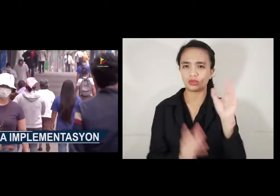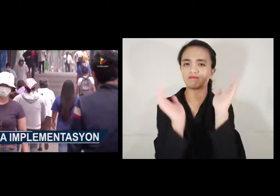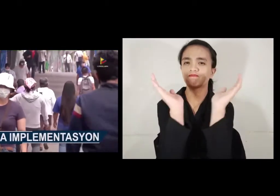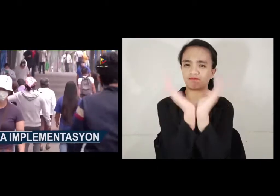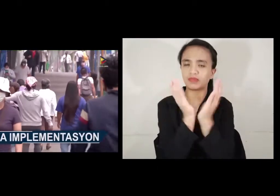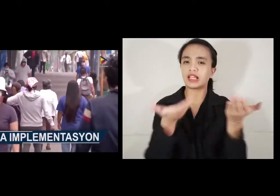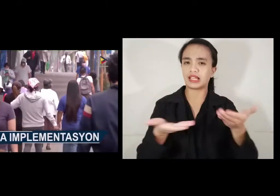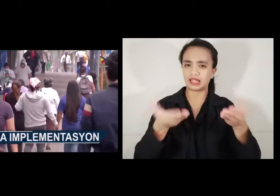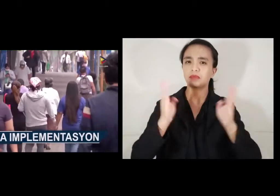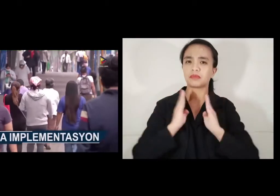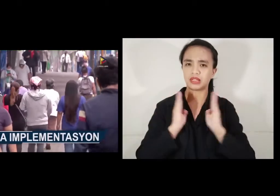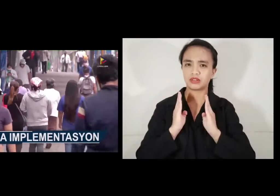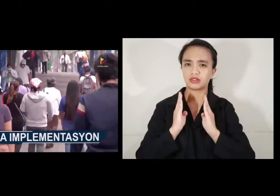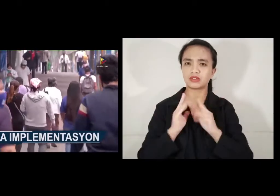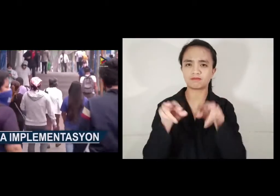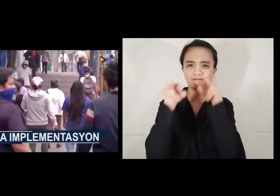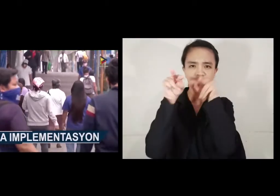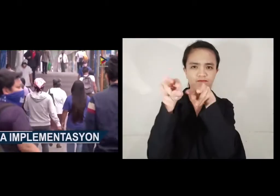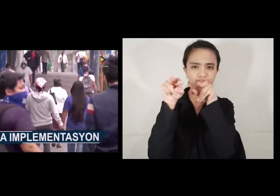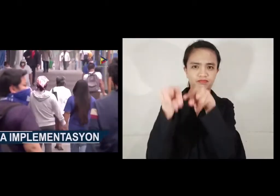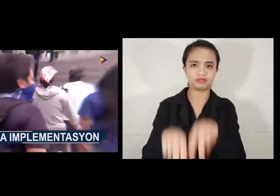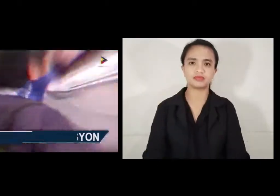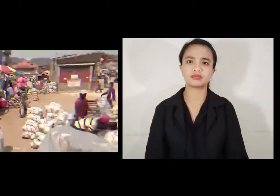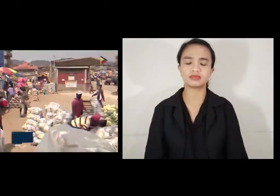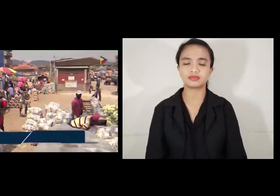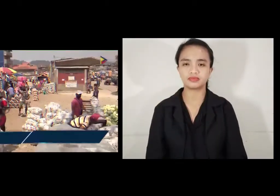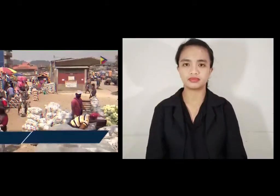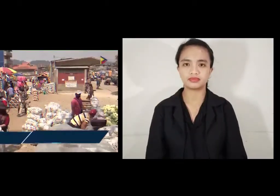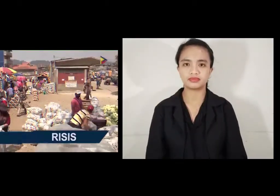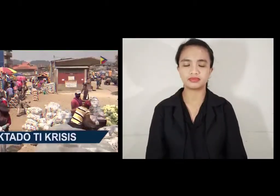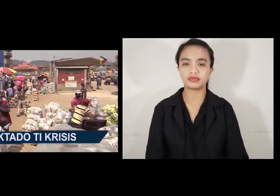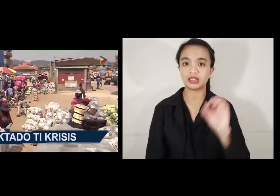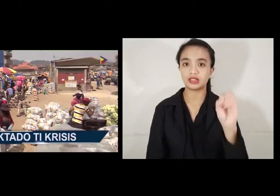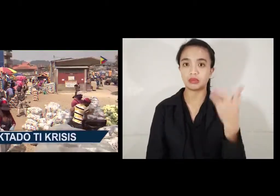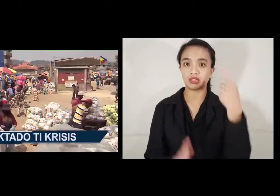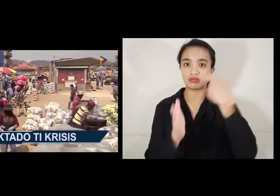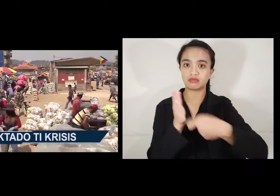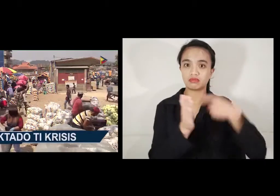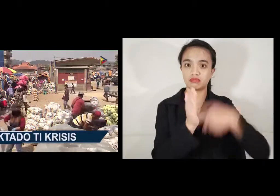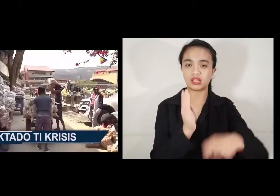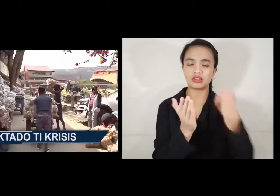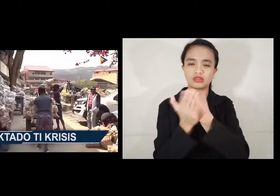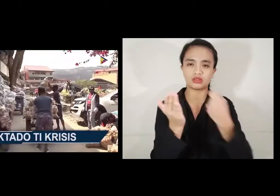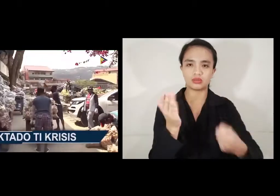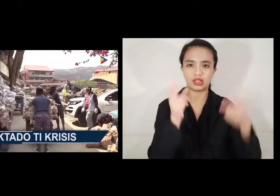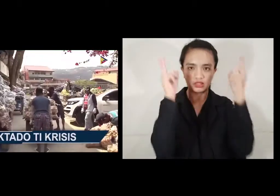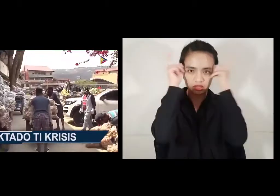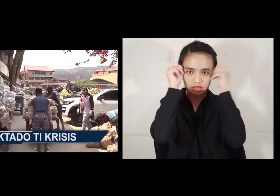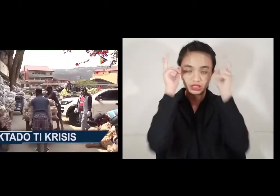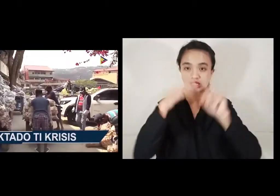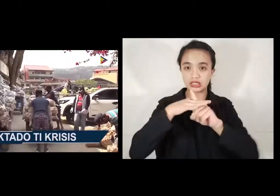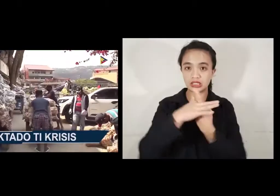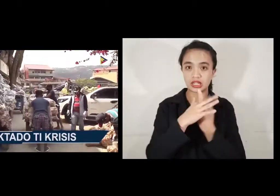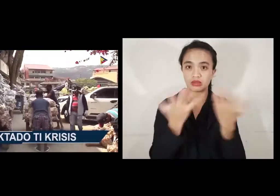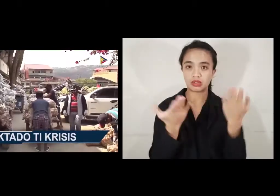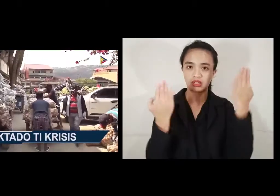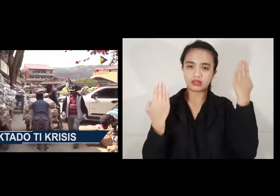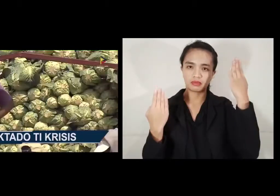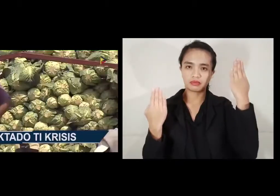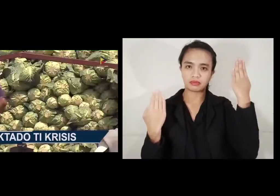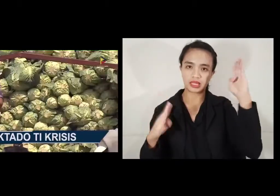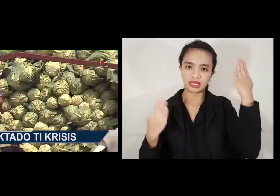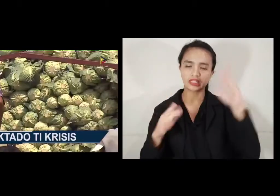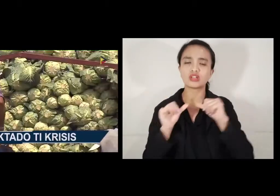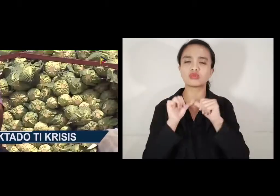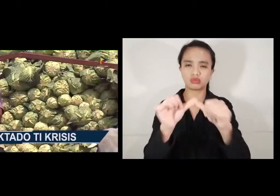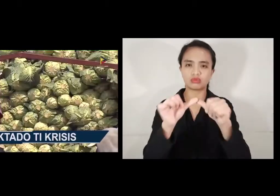DSWD dito'y Baguio City matututukan. Presyo ken supply dagiti nateng manipod benggit agtultuloy